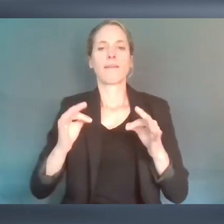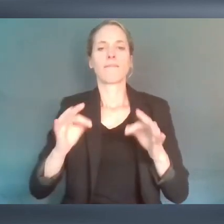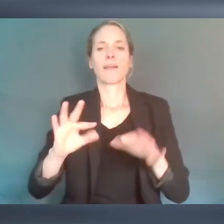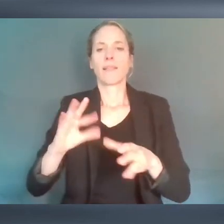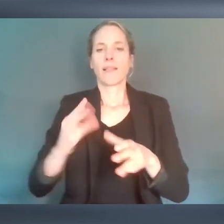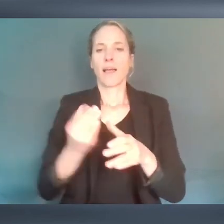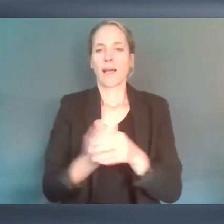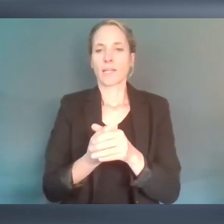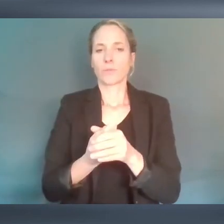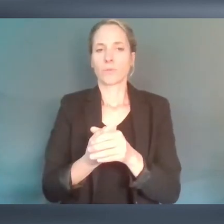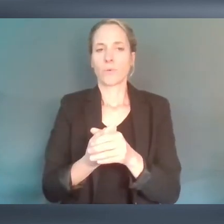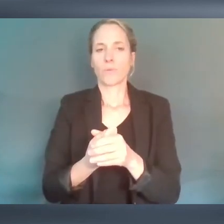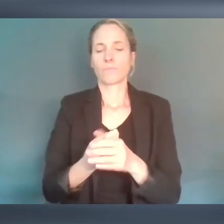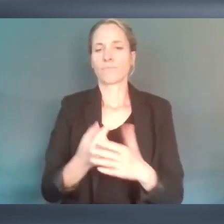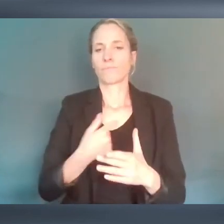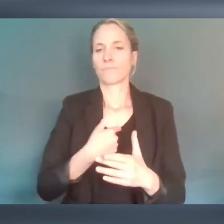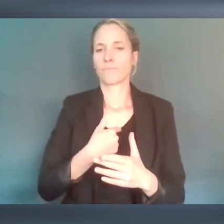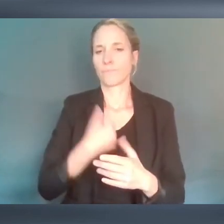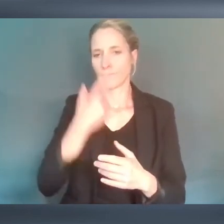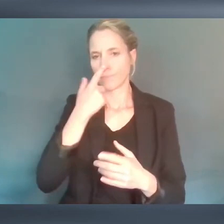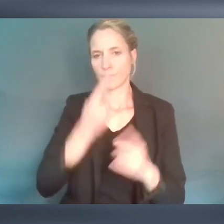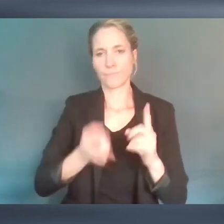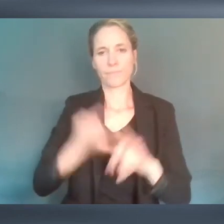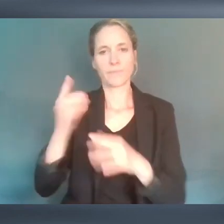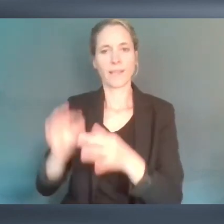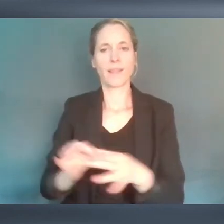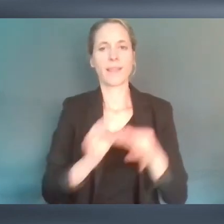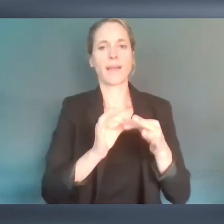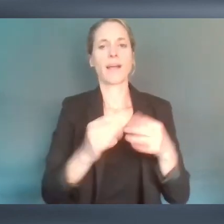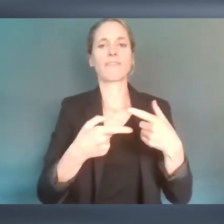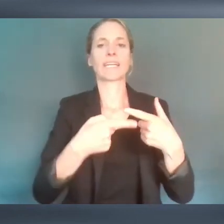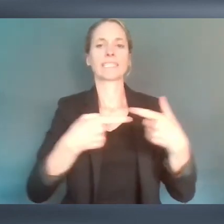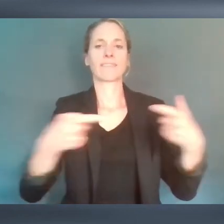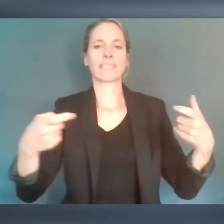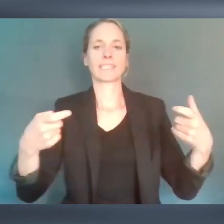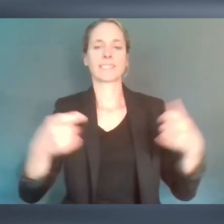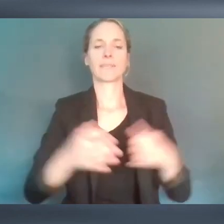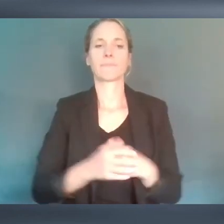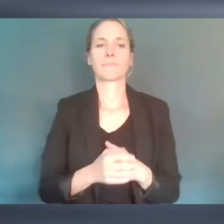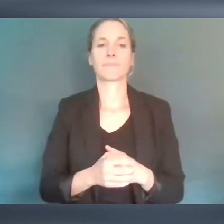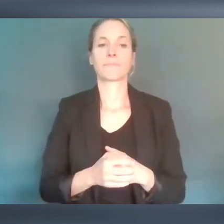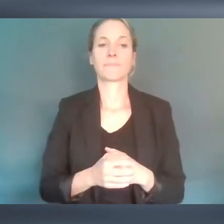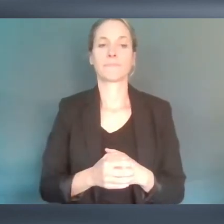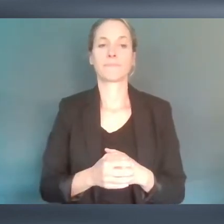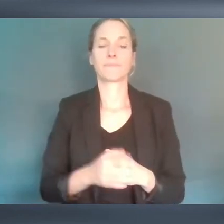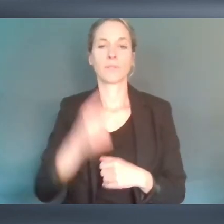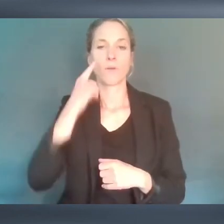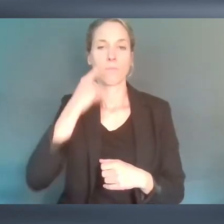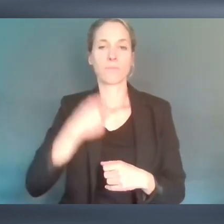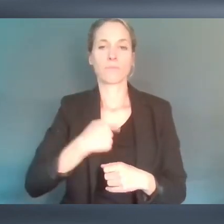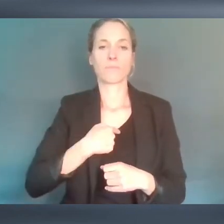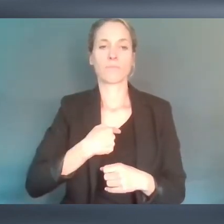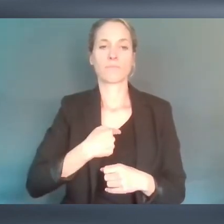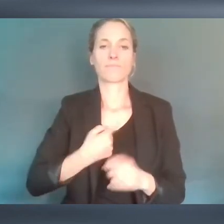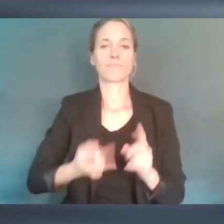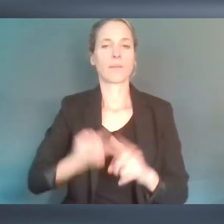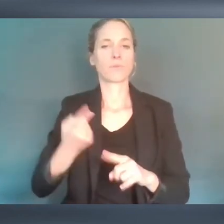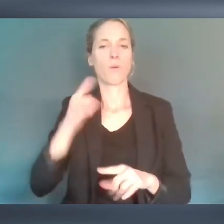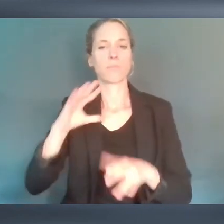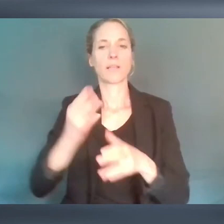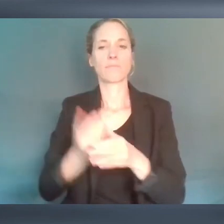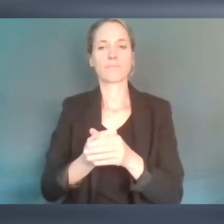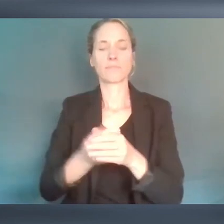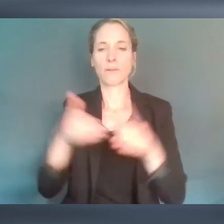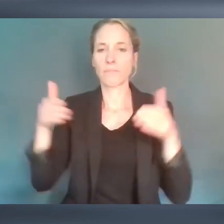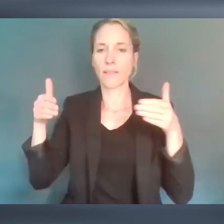la diversité. Pour moi, l'inclusion, c'est ne pas se pencher justement sur une population spécifique, ne pas